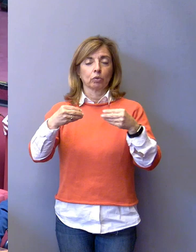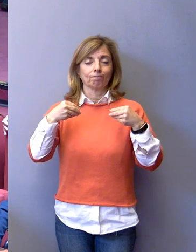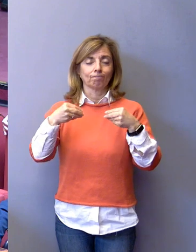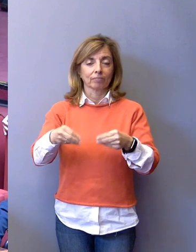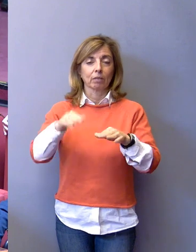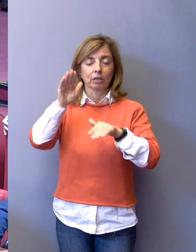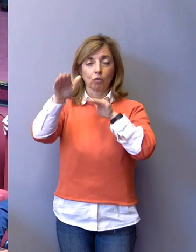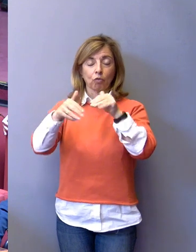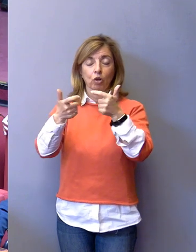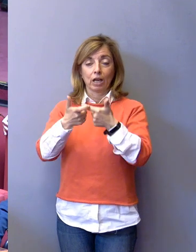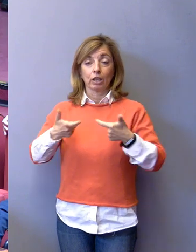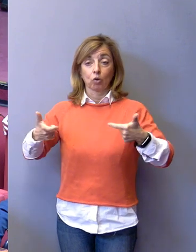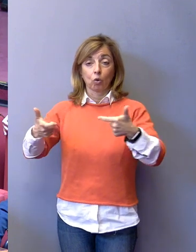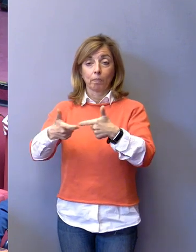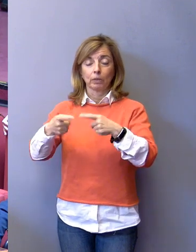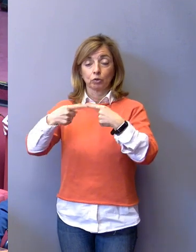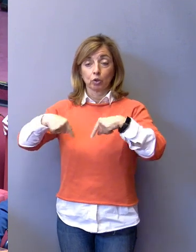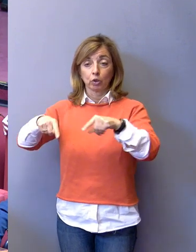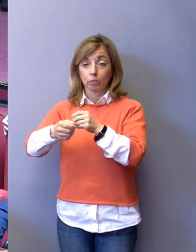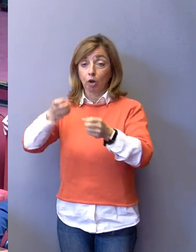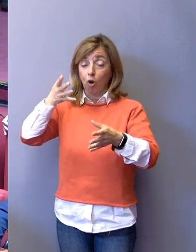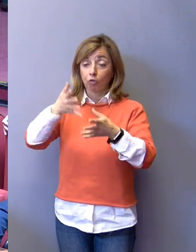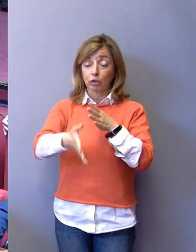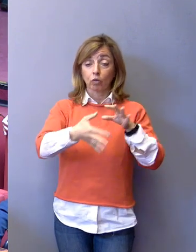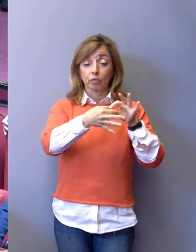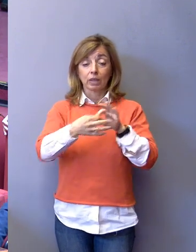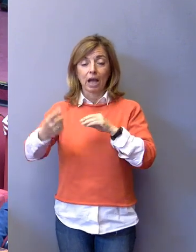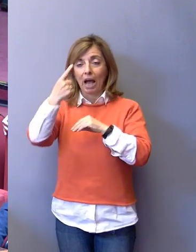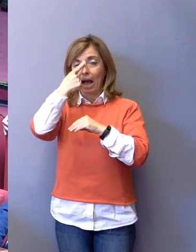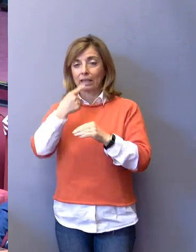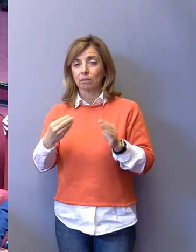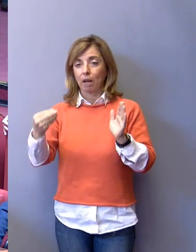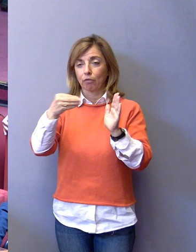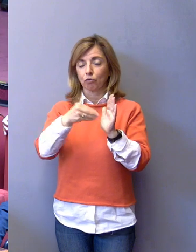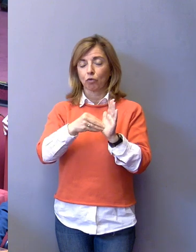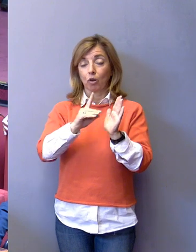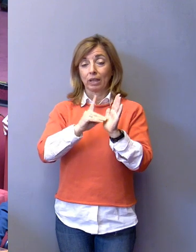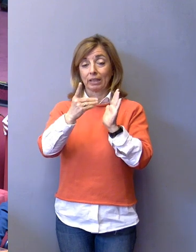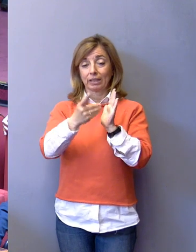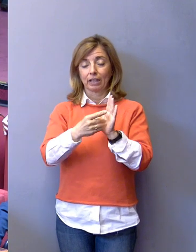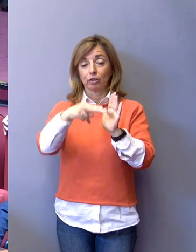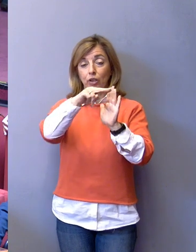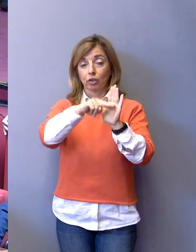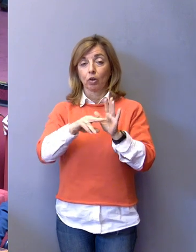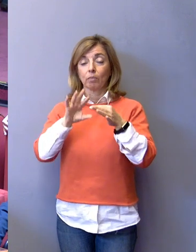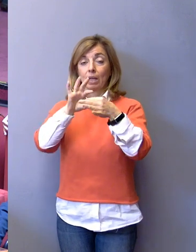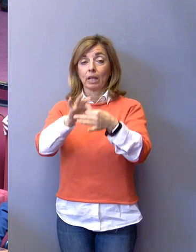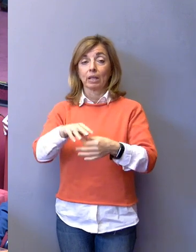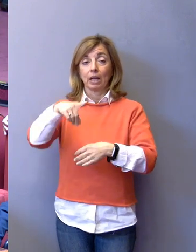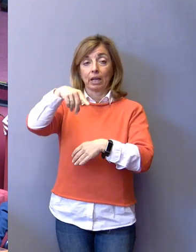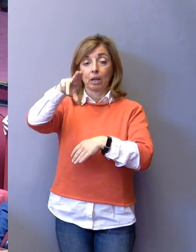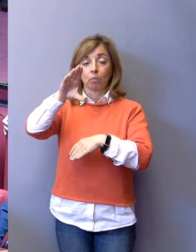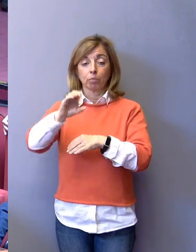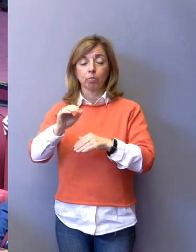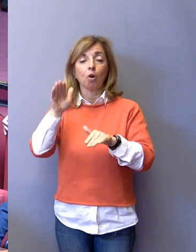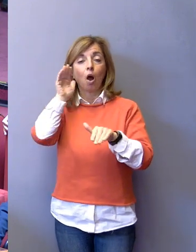una commissione consiliare per approfondire le conseguenze di questo aspetto trattato dalla delibere in oggetto sulla norma relativa al tuo Con auditi gli